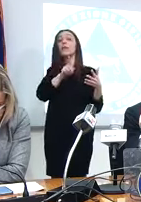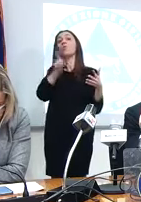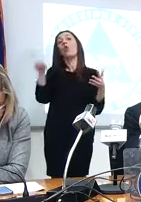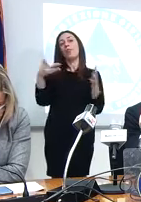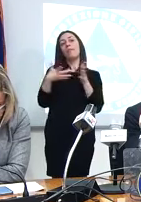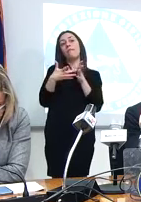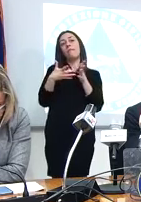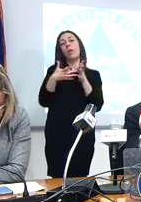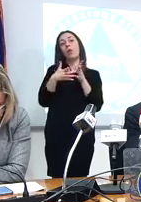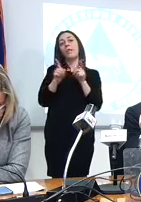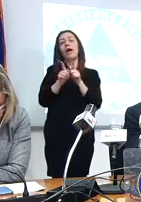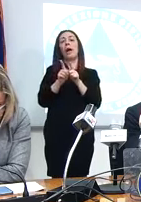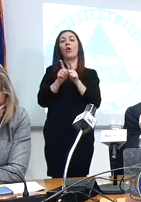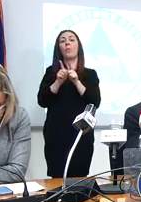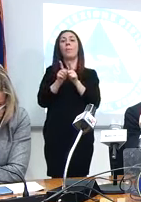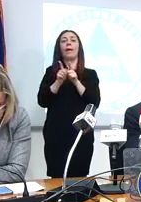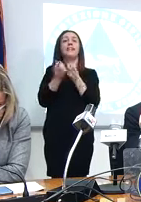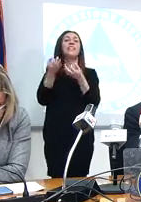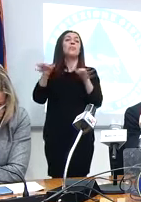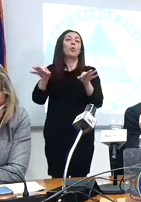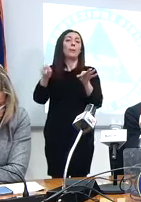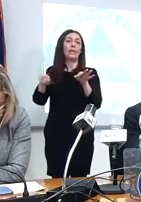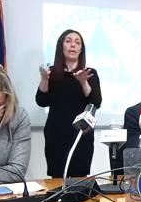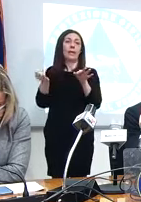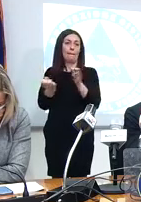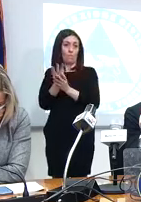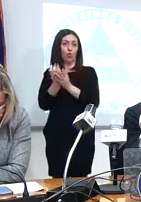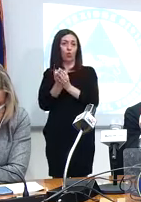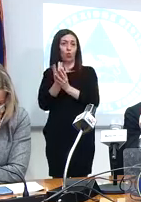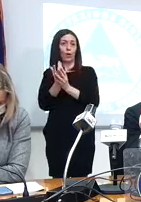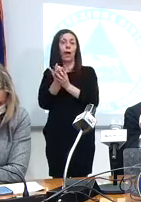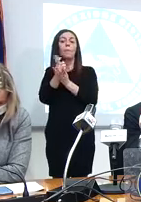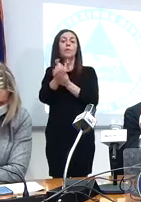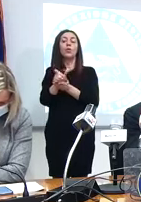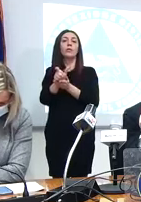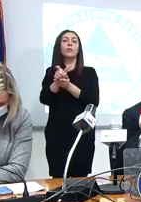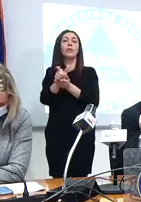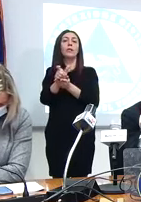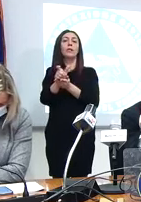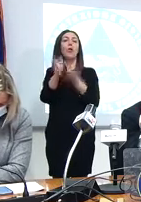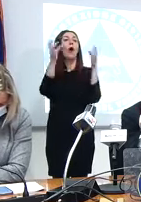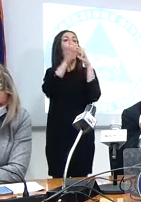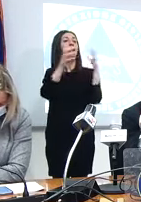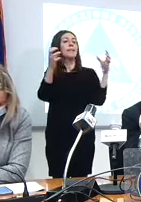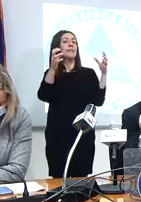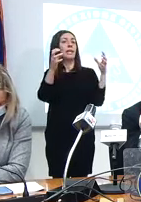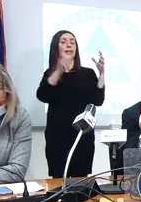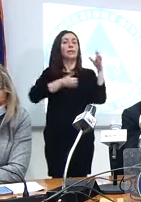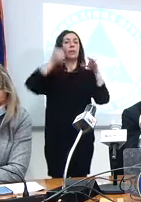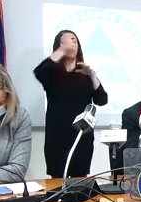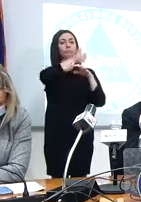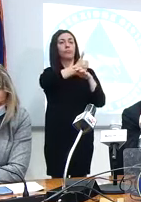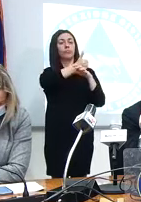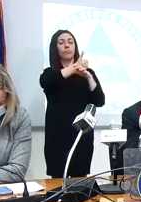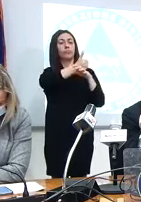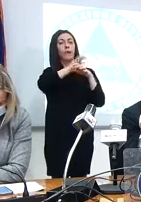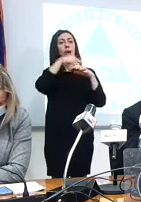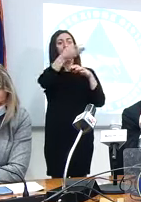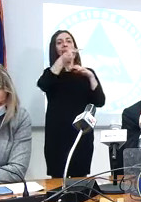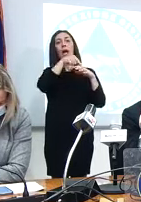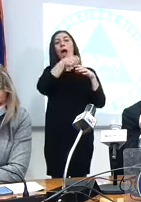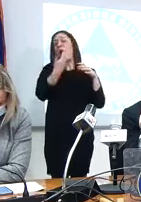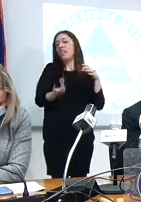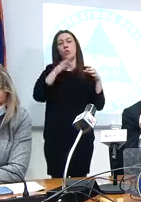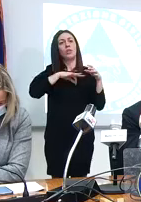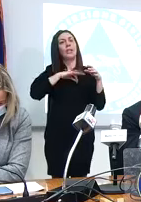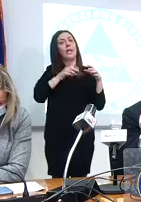la disponibilità a produrre, perché di fatto la casa madre, cioè la multinazionale, al momento non risulta essere interessata,